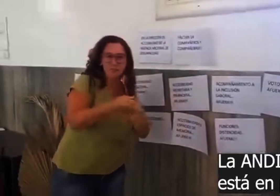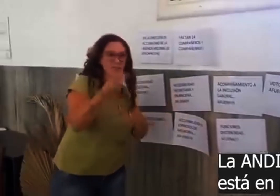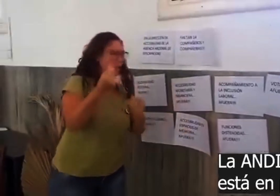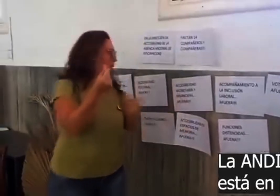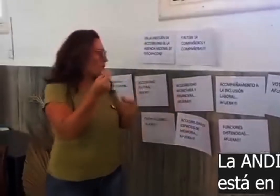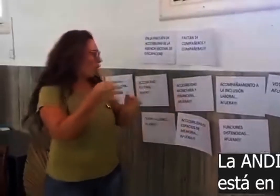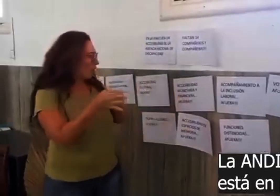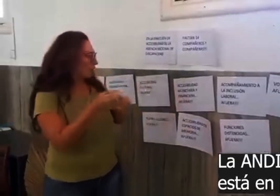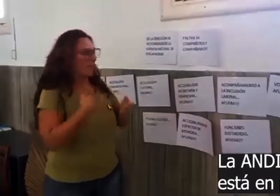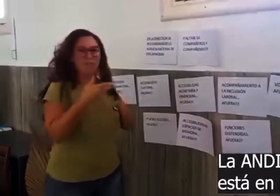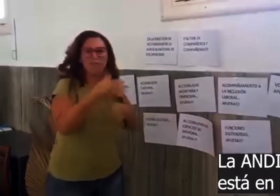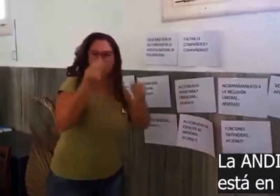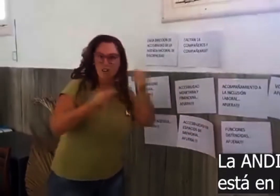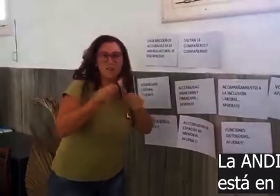Accesibilidad monetaria y financiera, afuera.